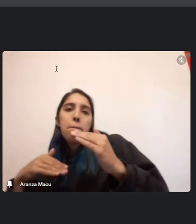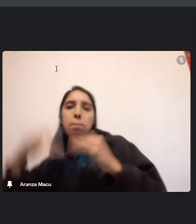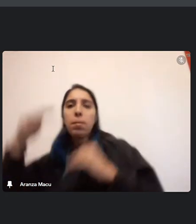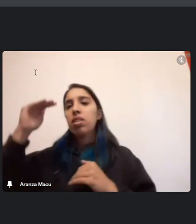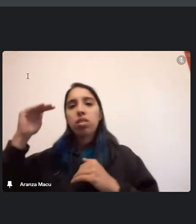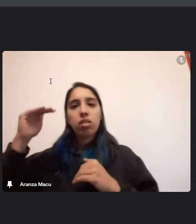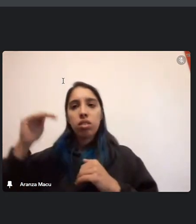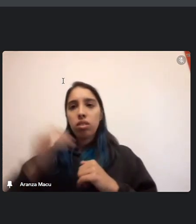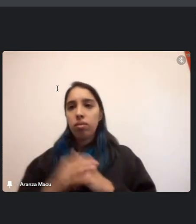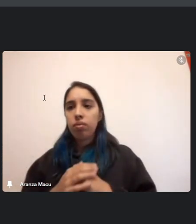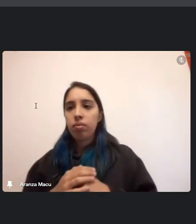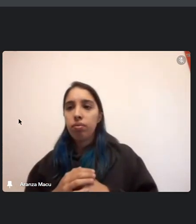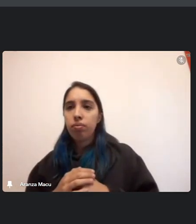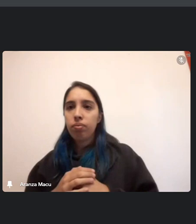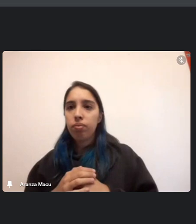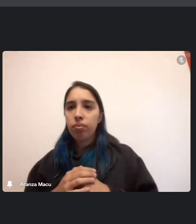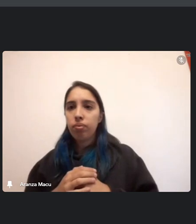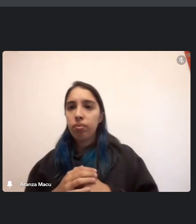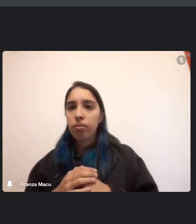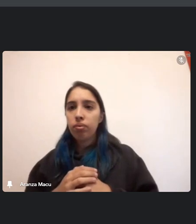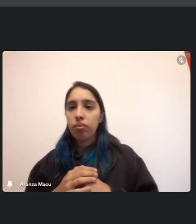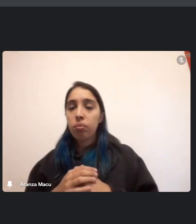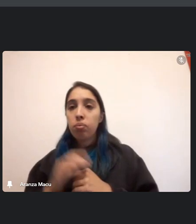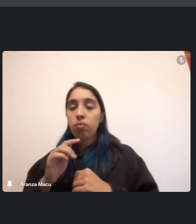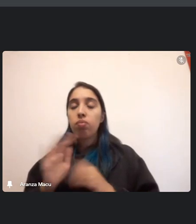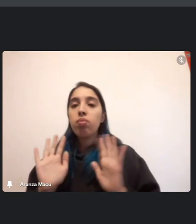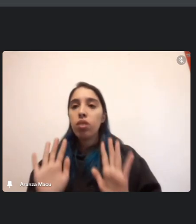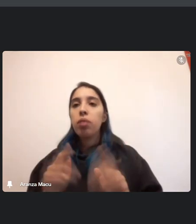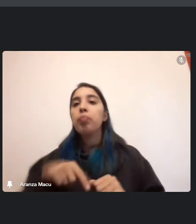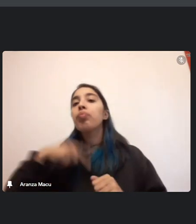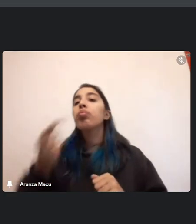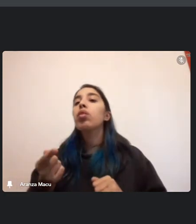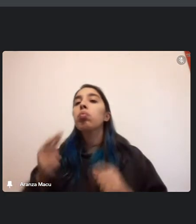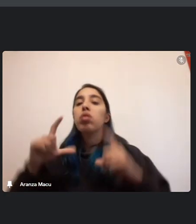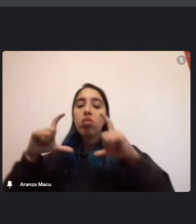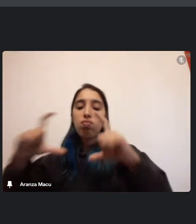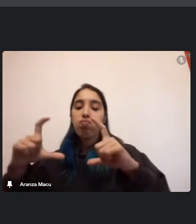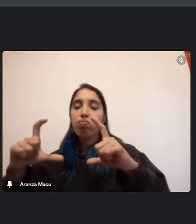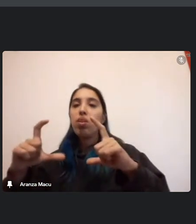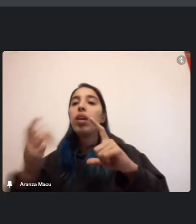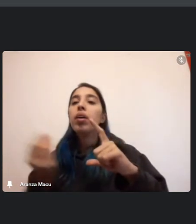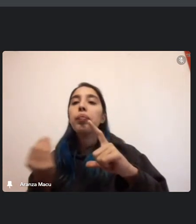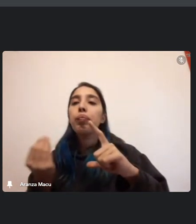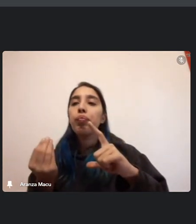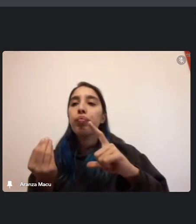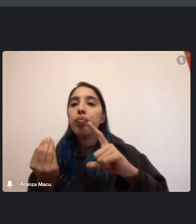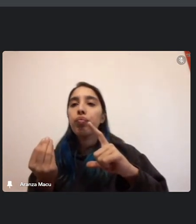Bien. Luego, ¿qué otra frase encontraron?